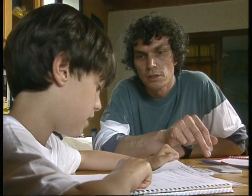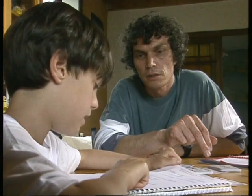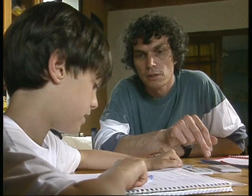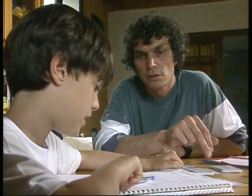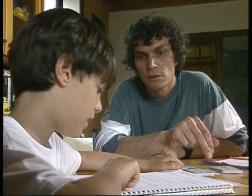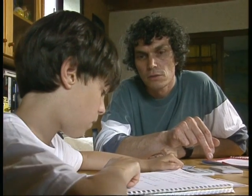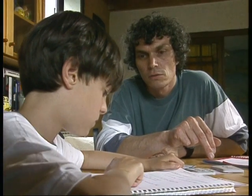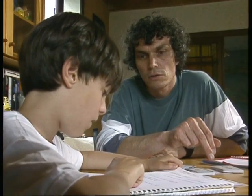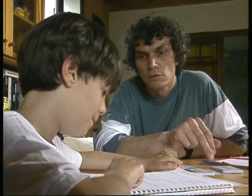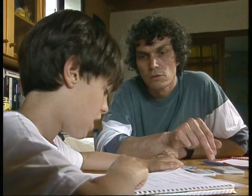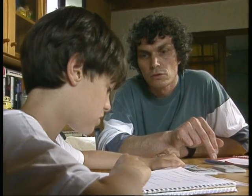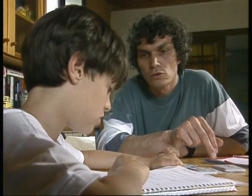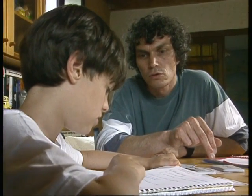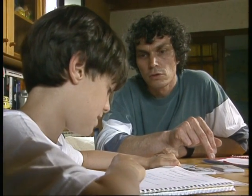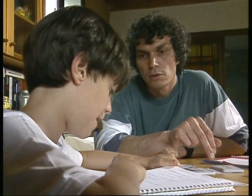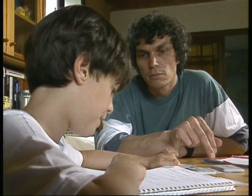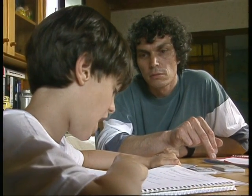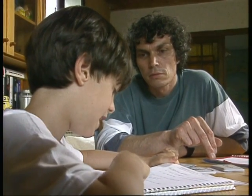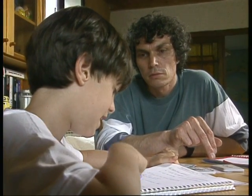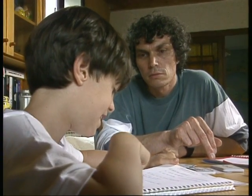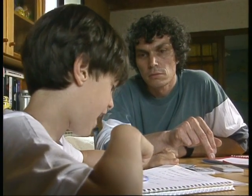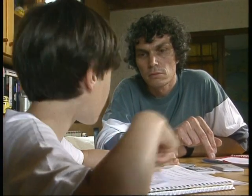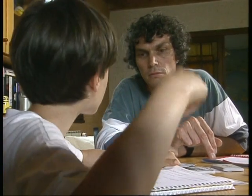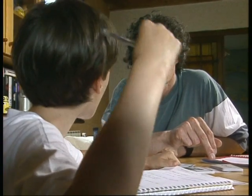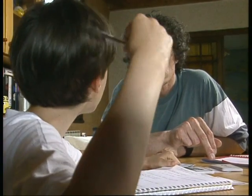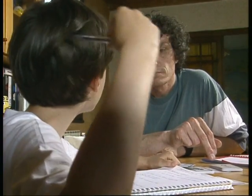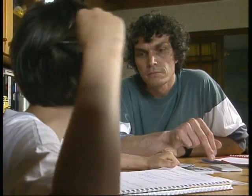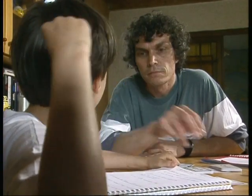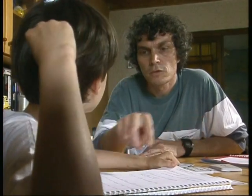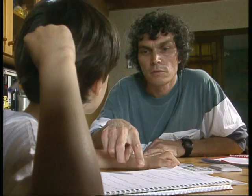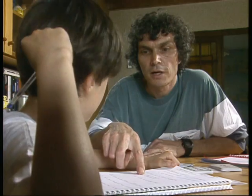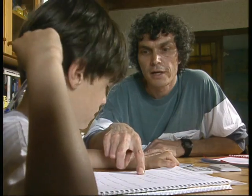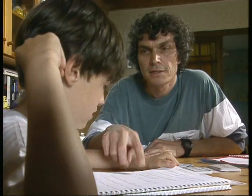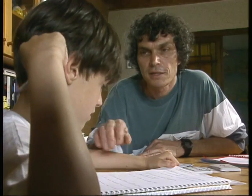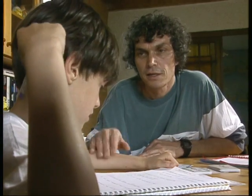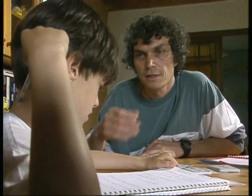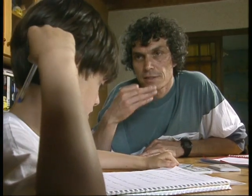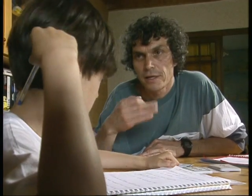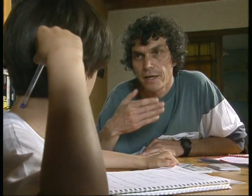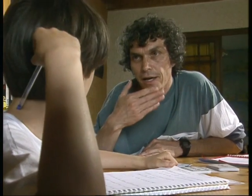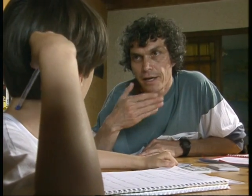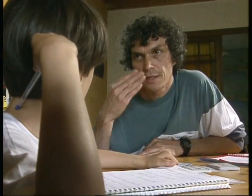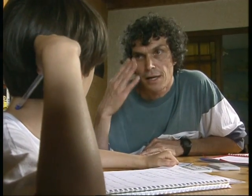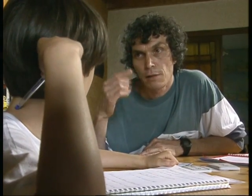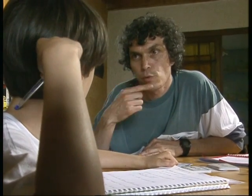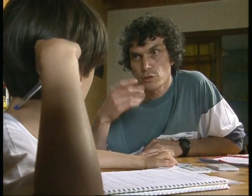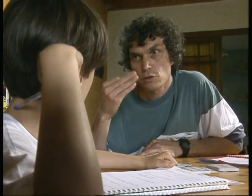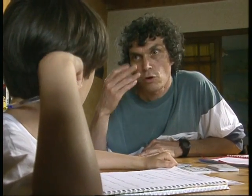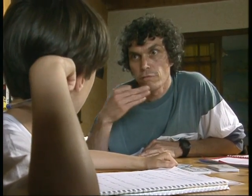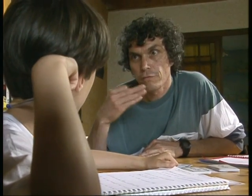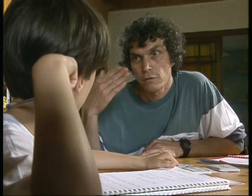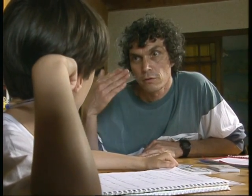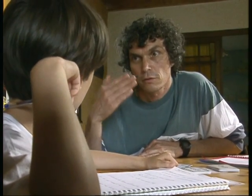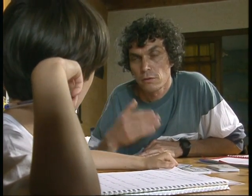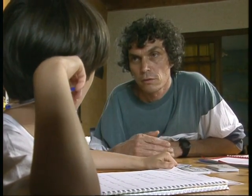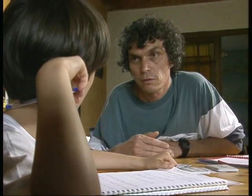J'ai été content. Je n'ai pas été content. Oui, mais là, c'est N